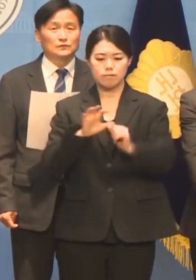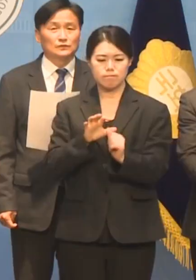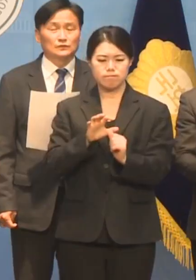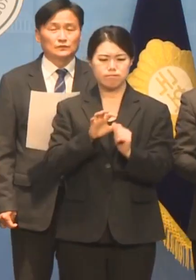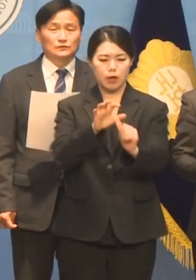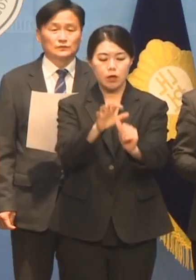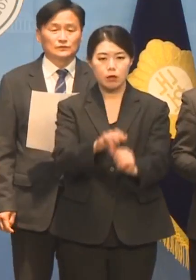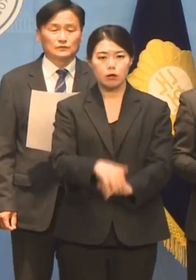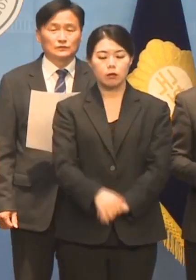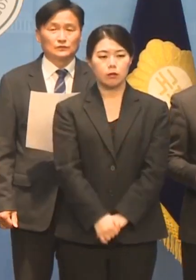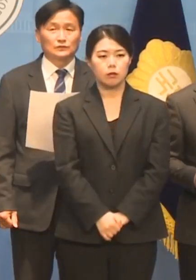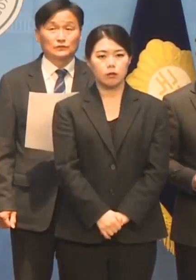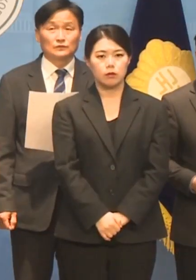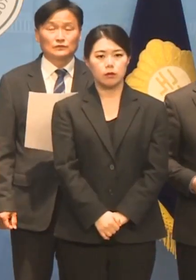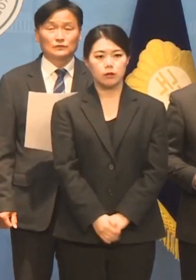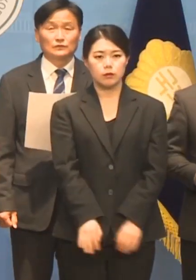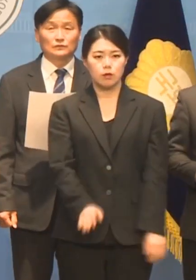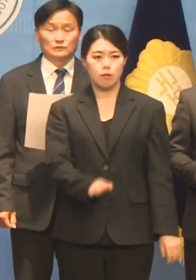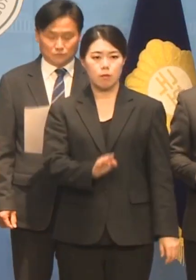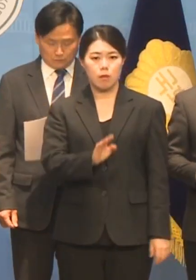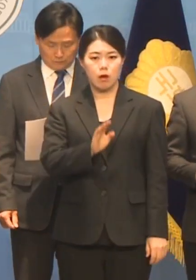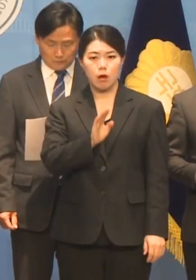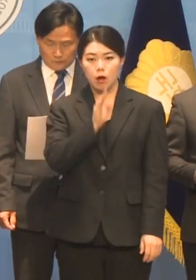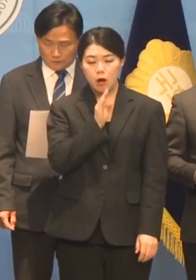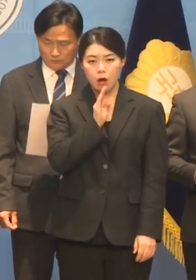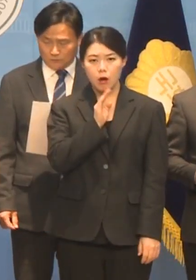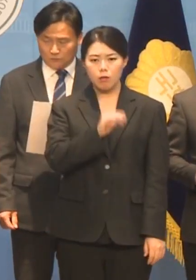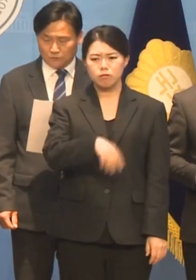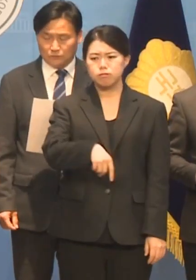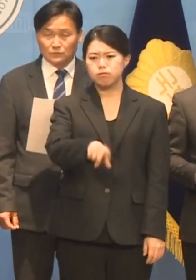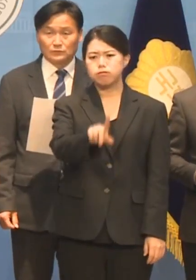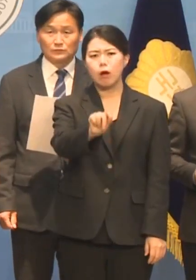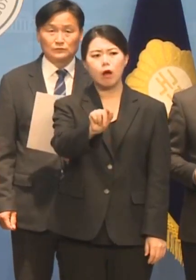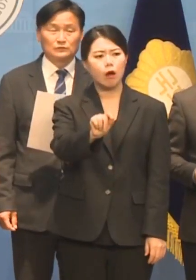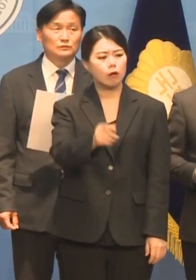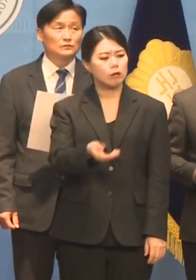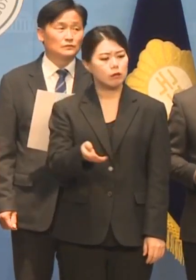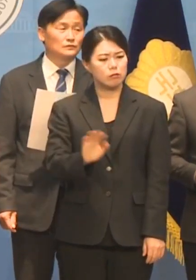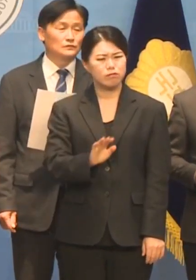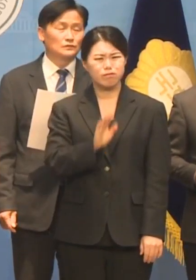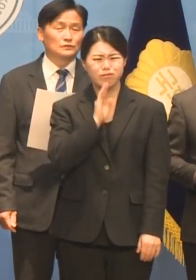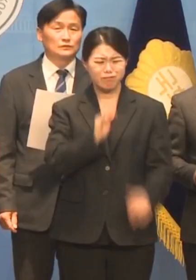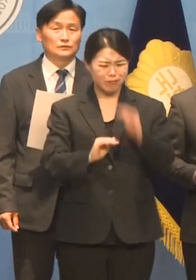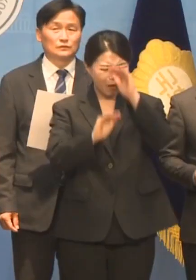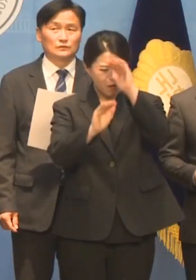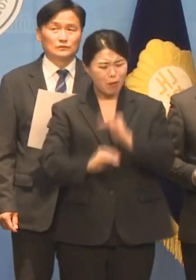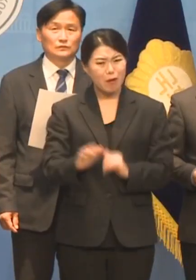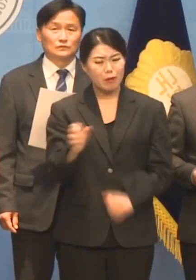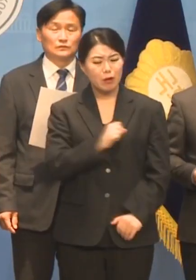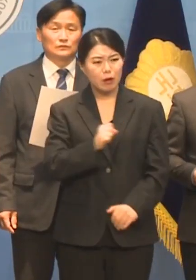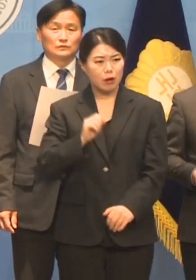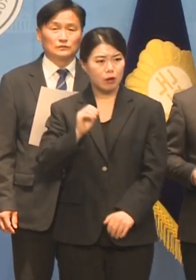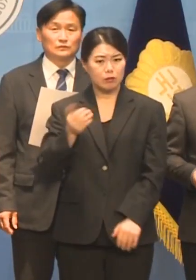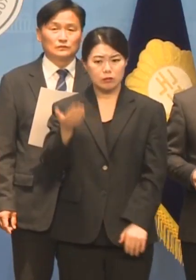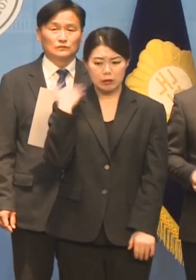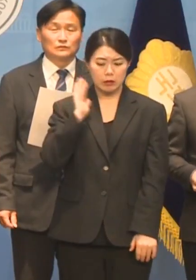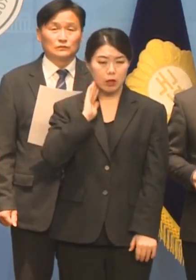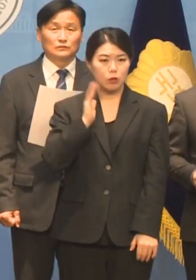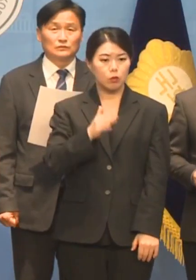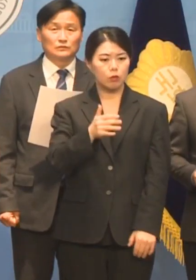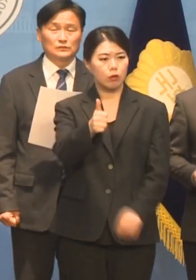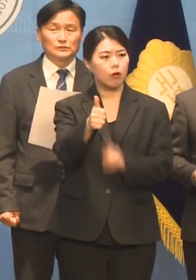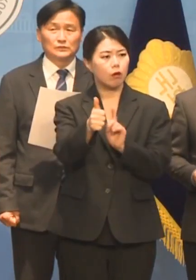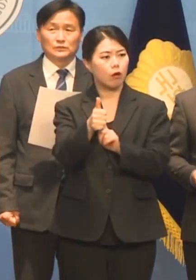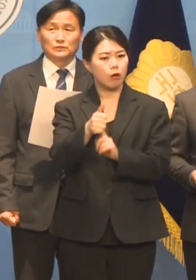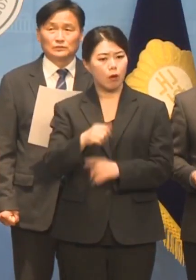있습니다. 정말 깜도 되지 않는 내용으로 전직 대통령을